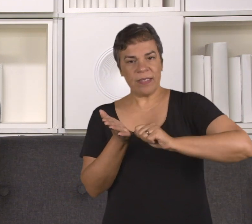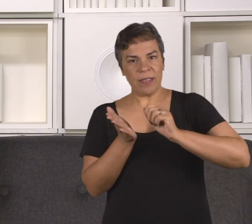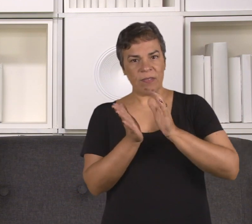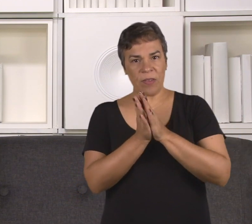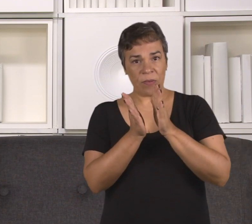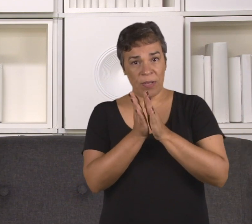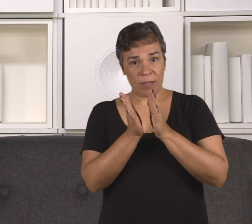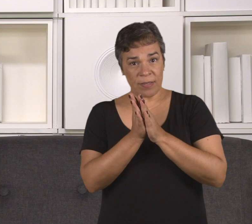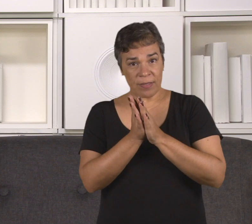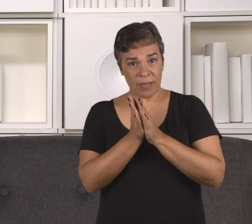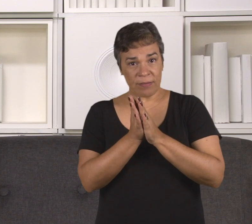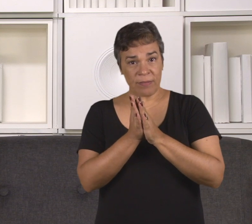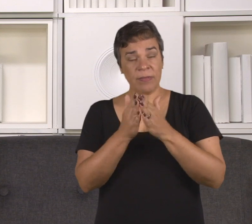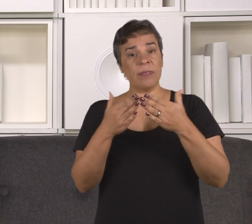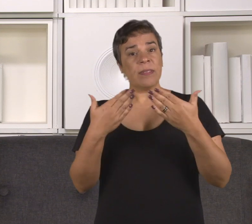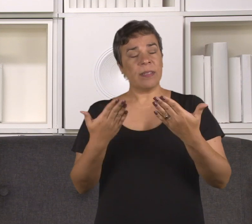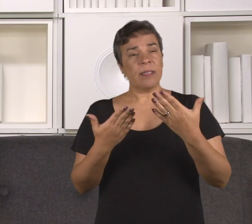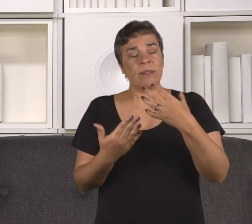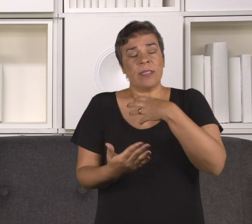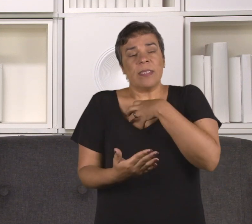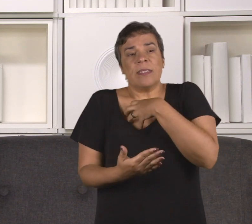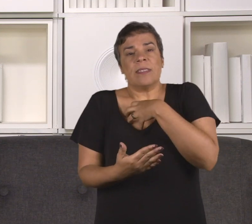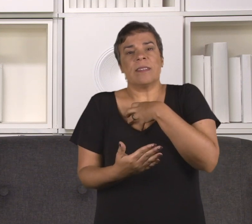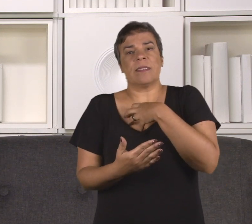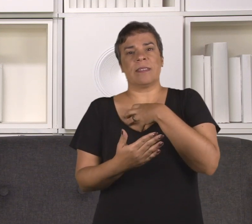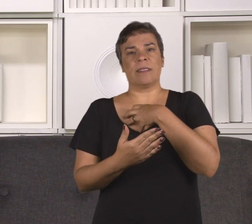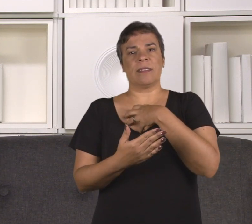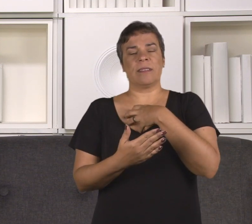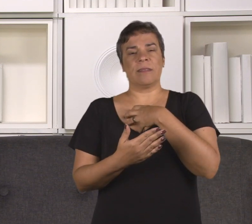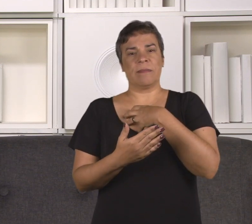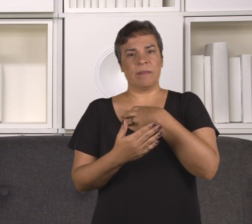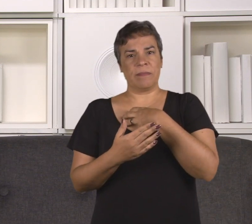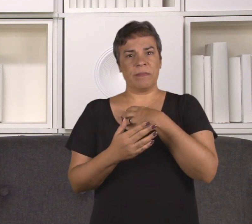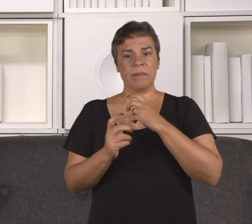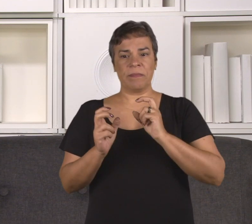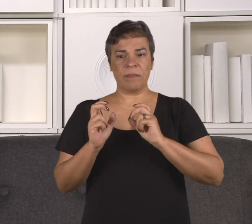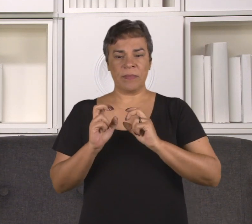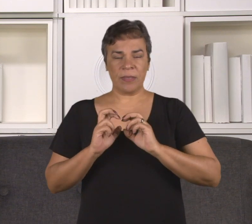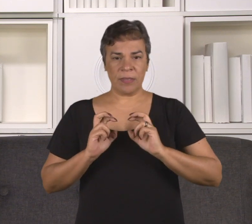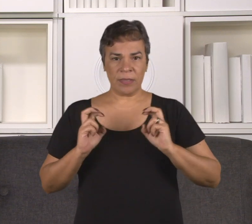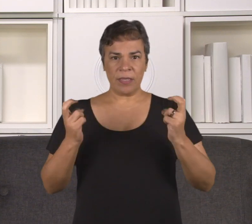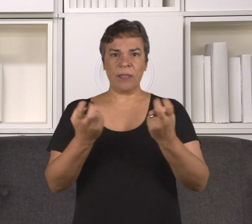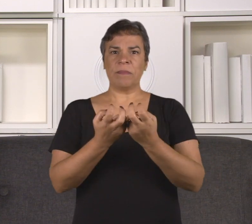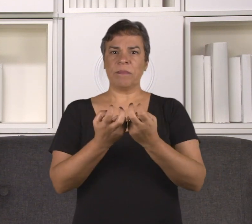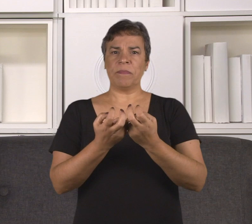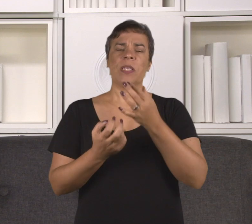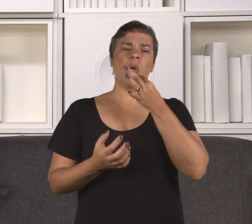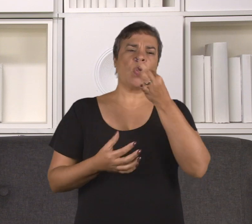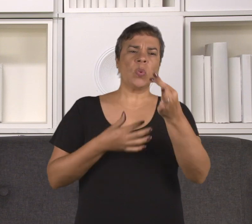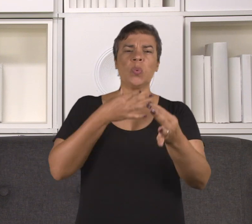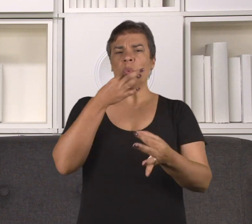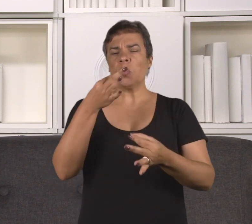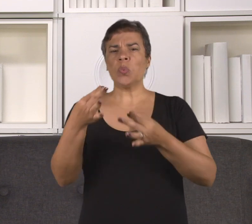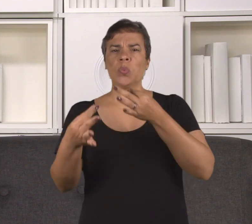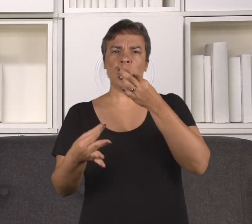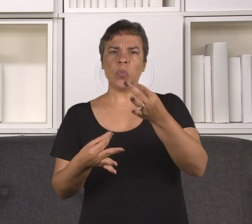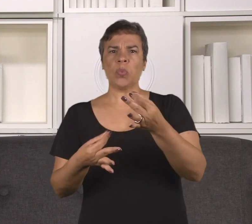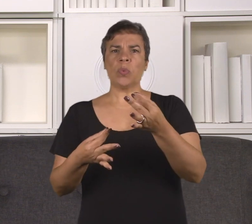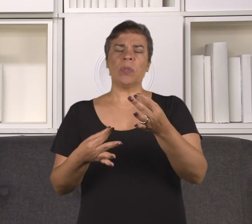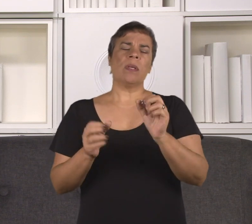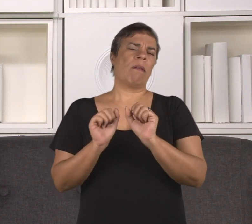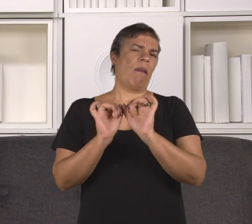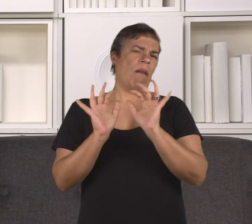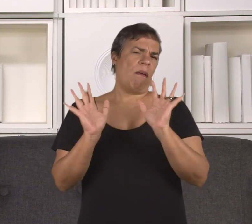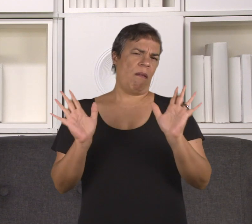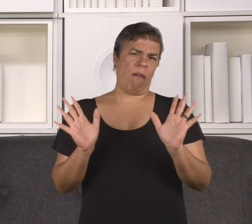coisa que tocou o seu coração na roda de conversa de hoje. Eu fiz várias sugestões de questões e, é